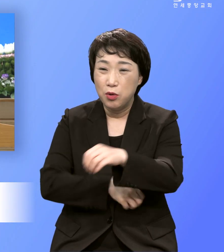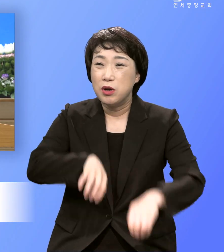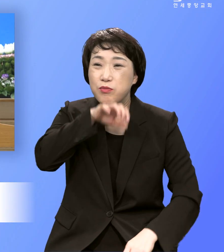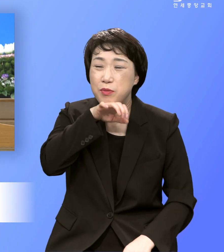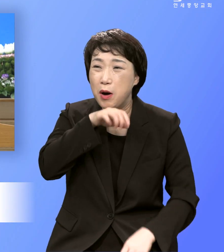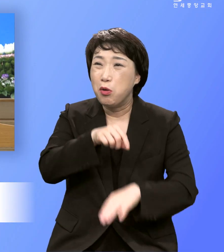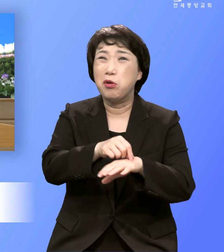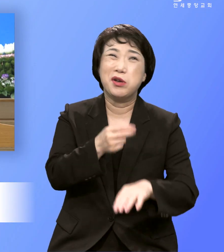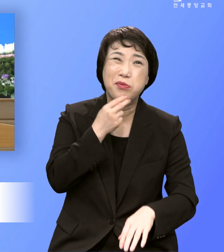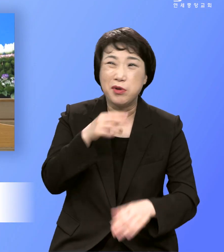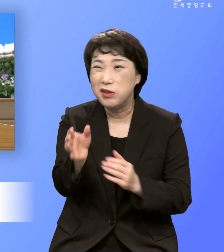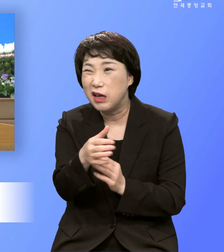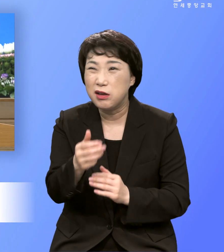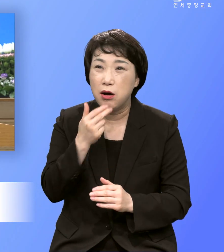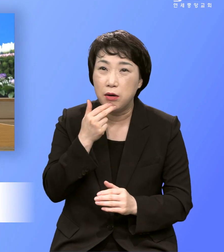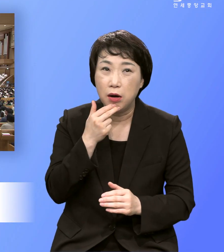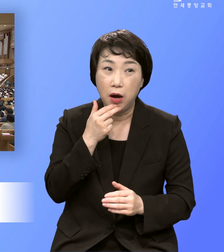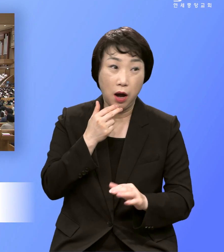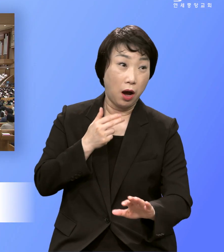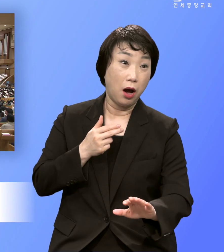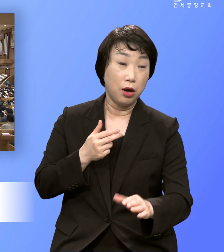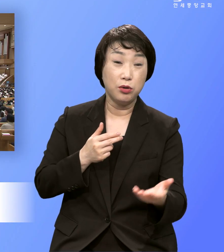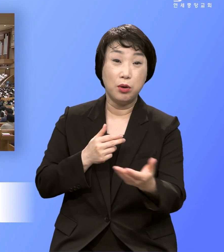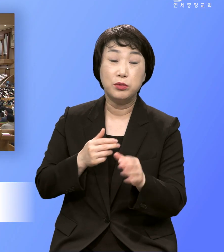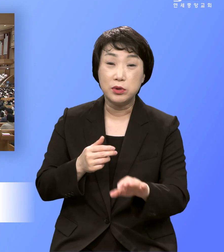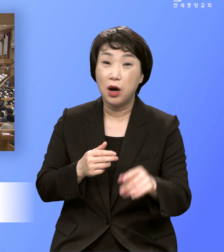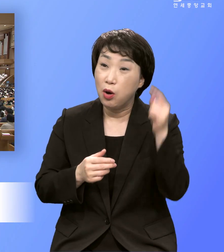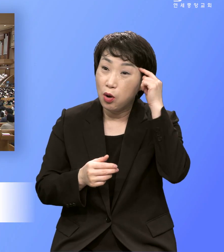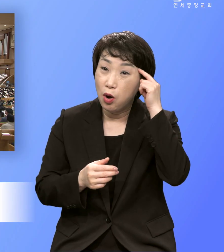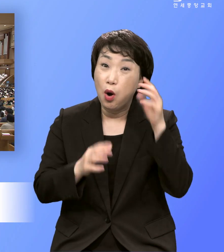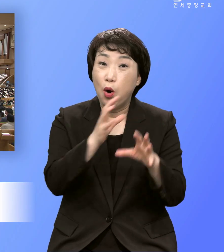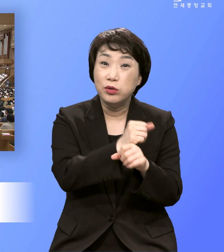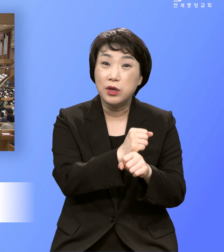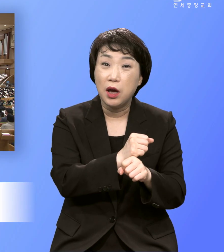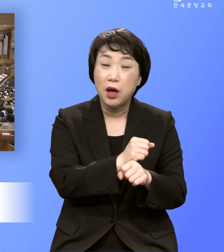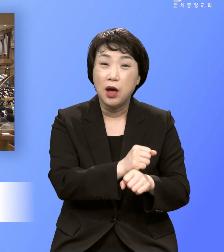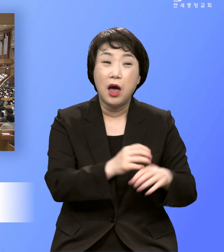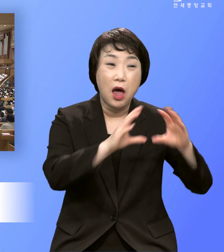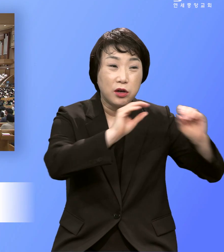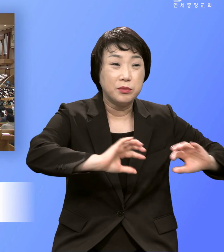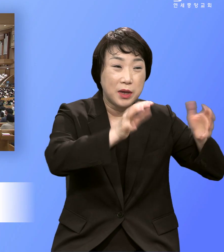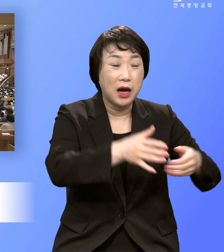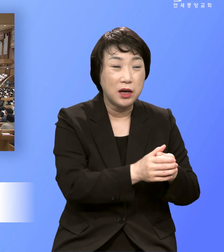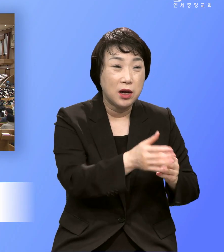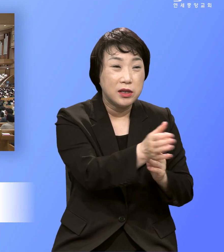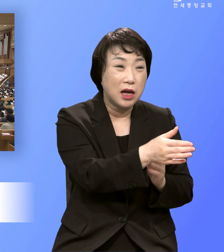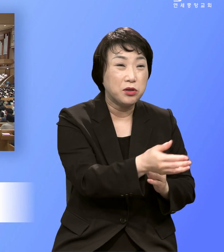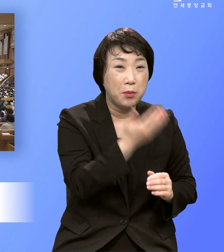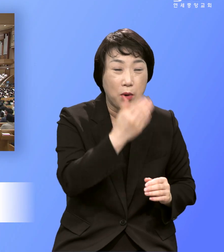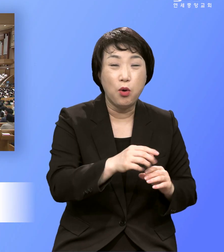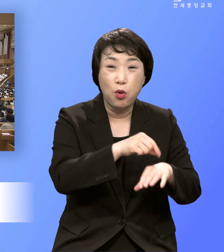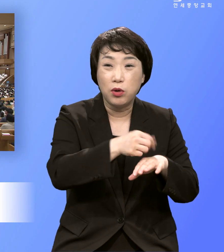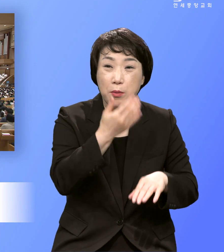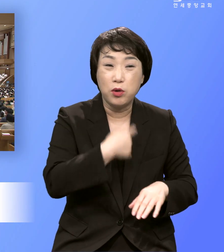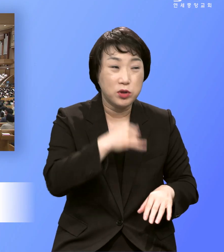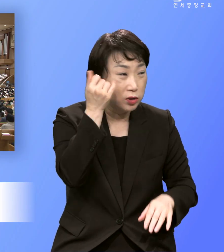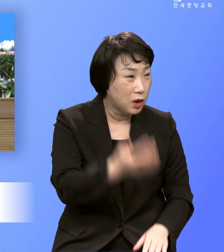없냐? 쥐들이 언제 애굽에서 고기 먹고 생선 먹고 그렇게 좋은 날을 보냈냐 그 말이야.